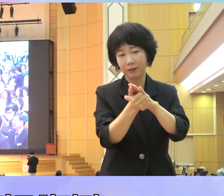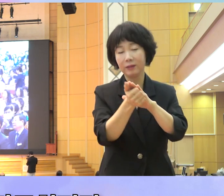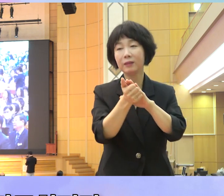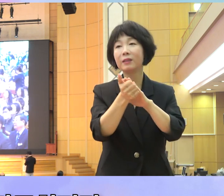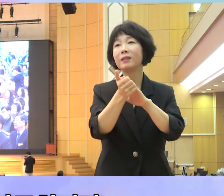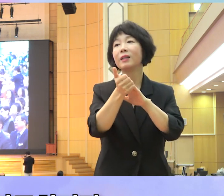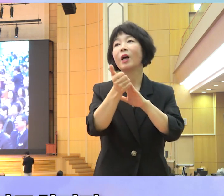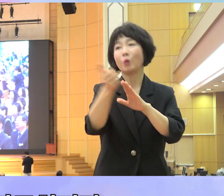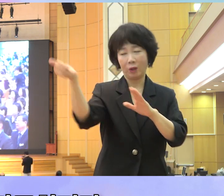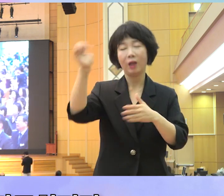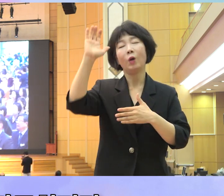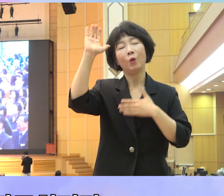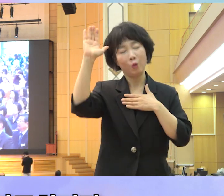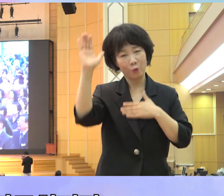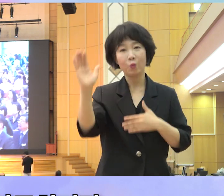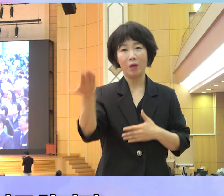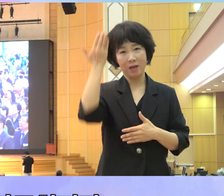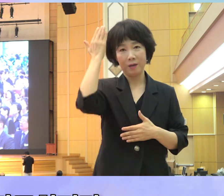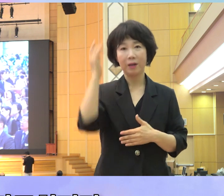소망이